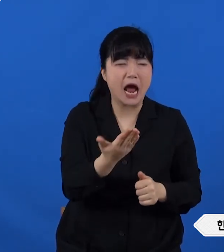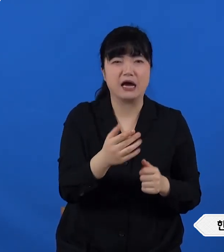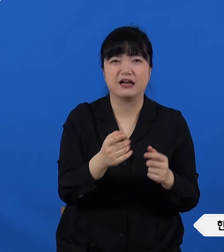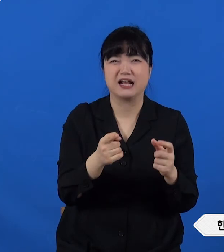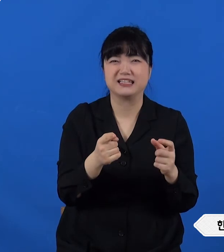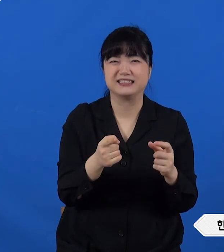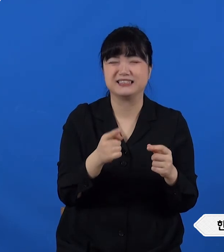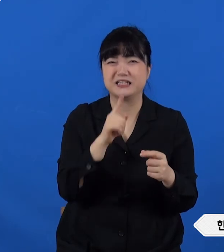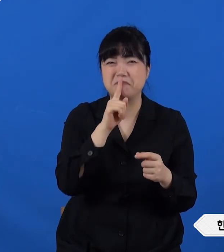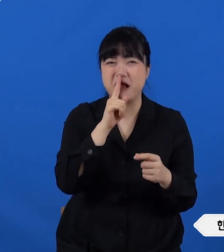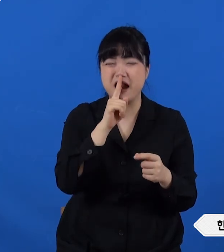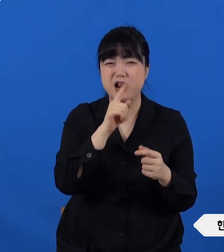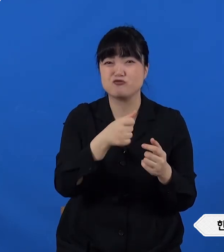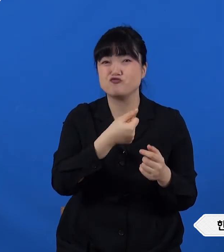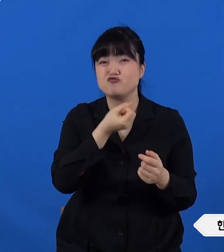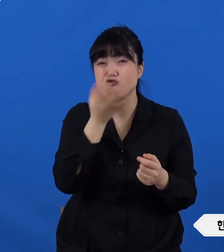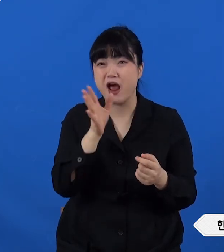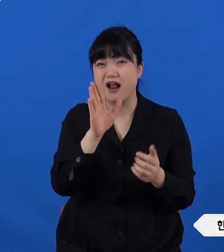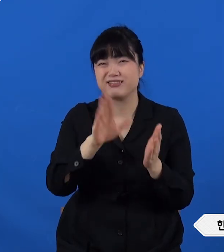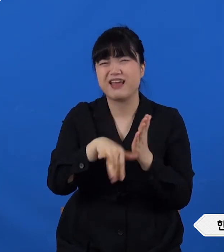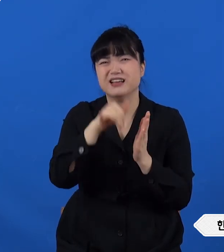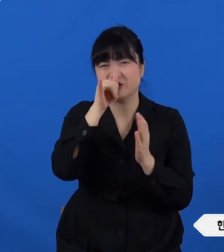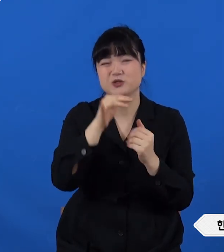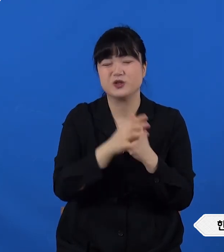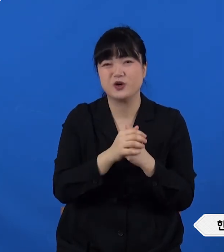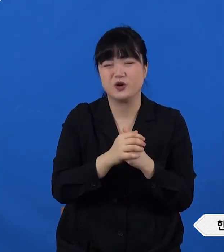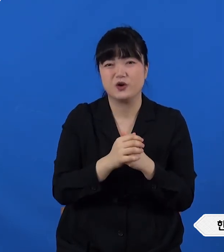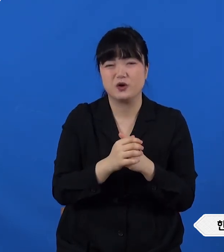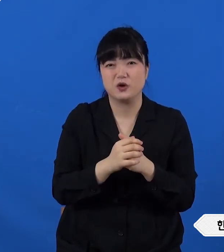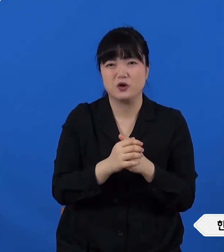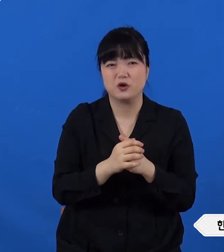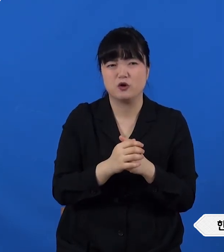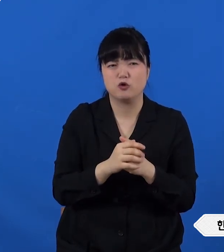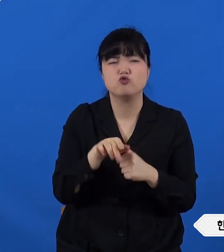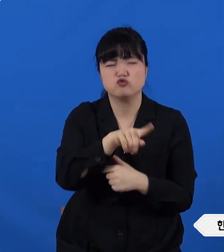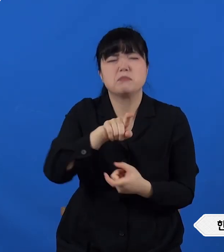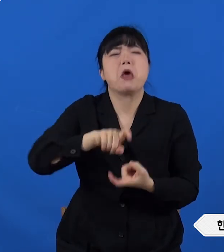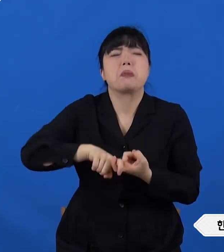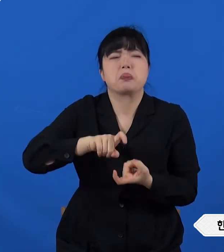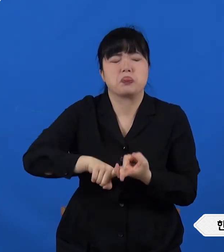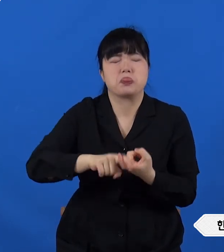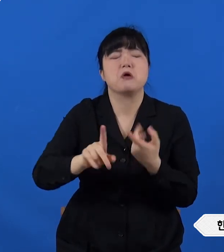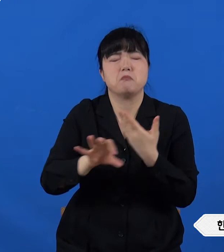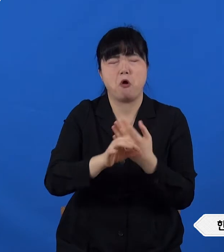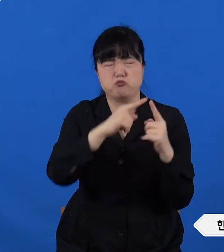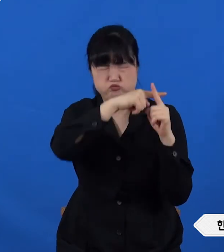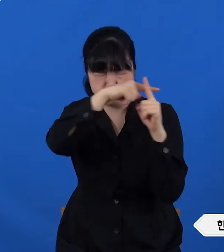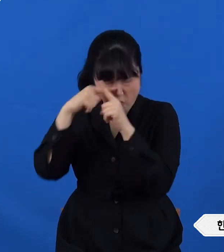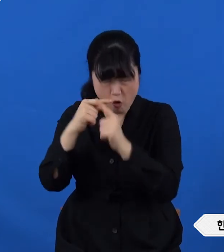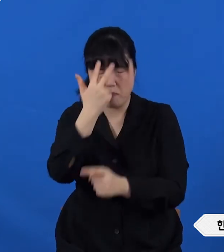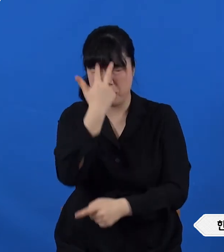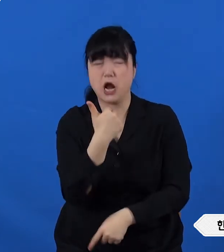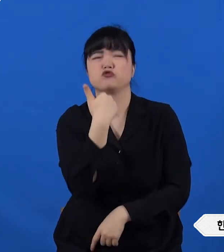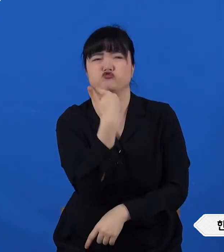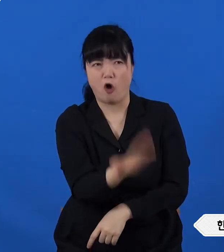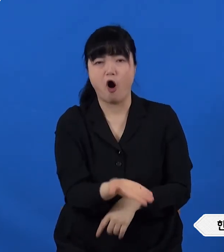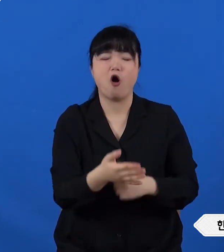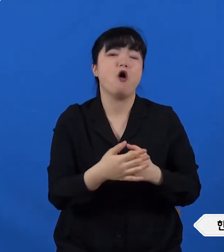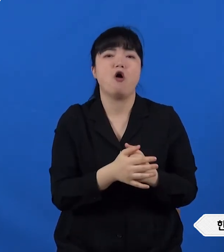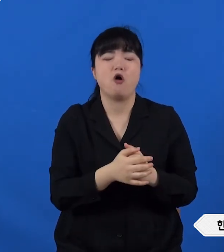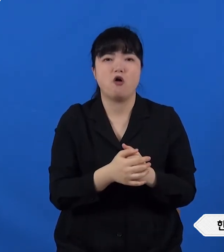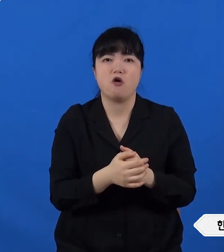했지요. 우리가 남이가 하면서 우리 편이라면 무조건 감싸고 돌고